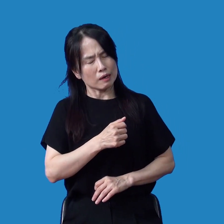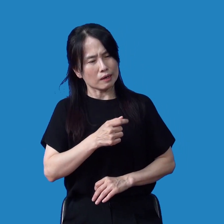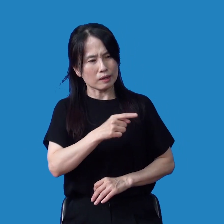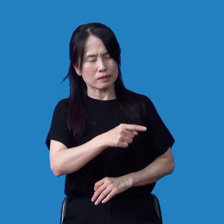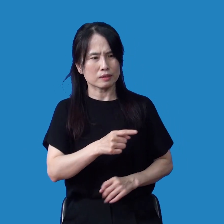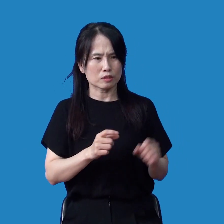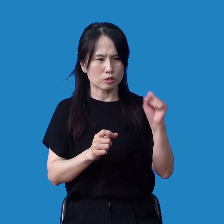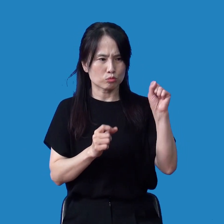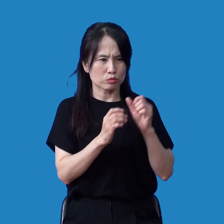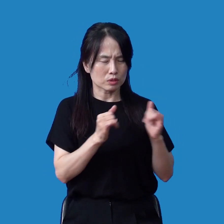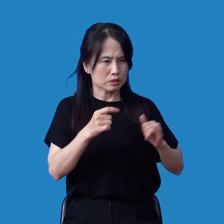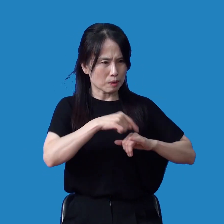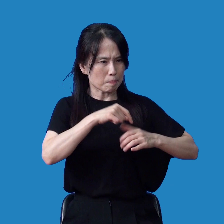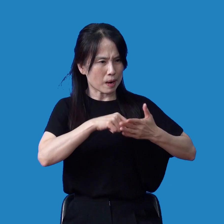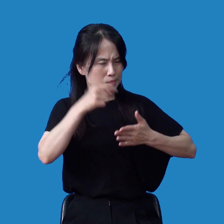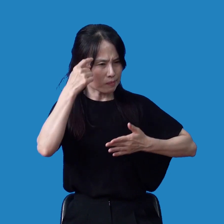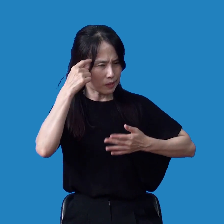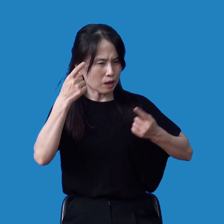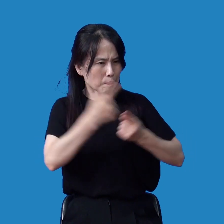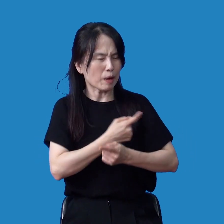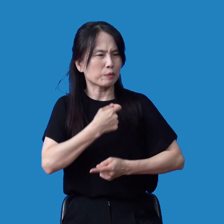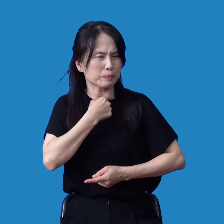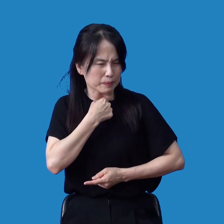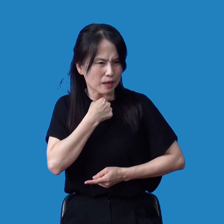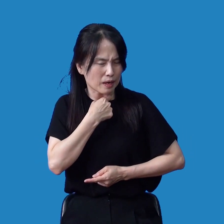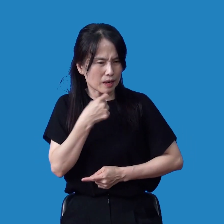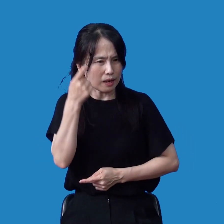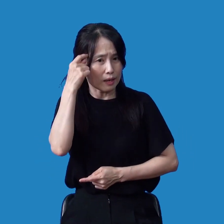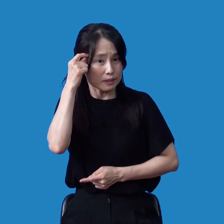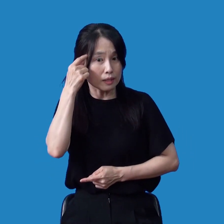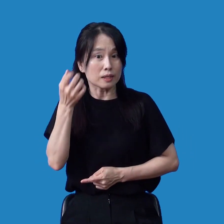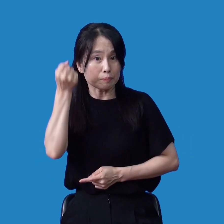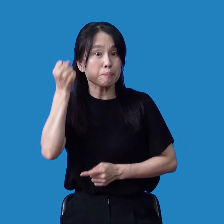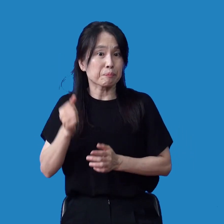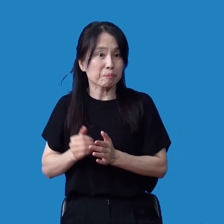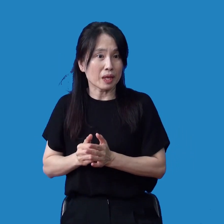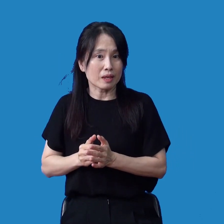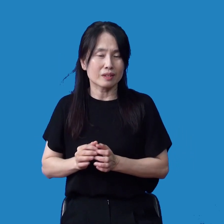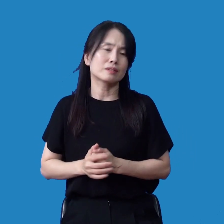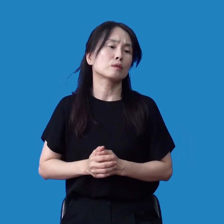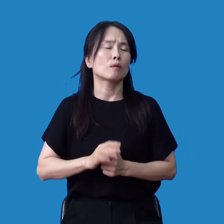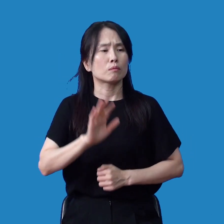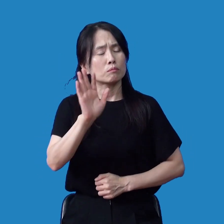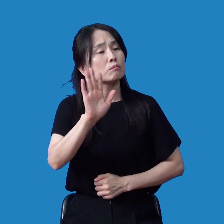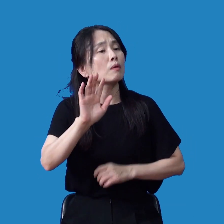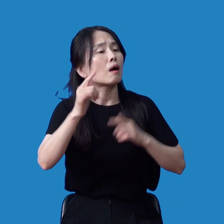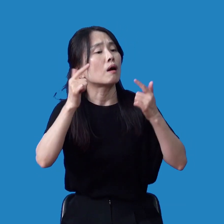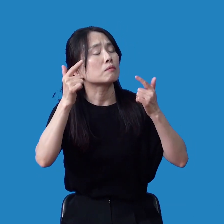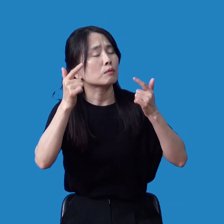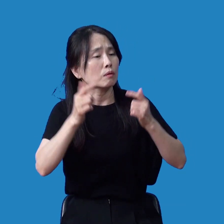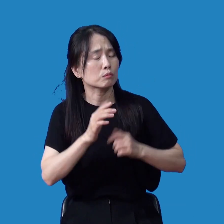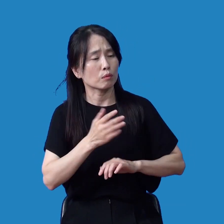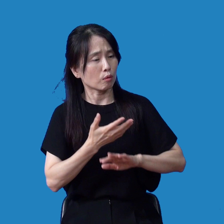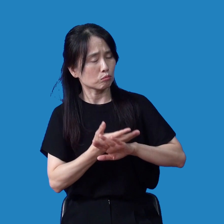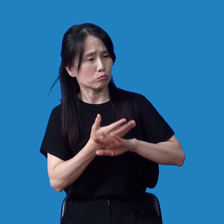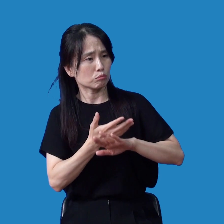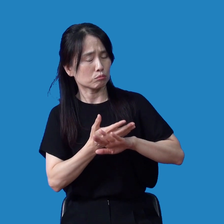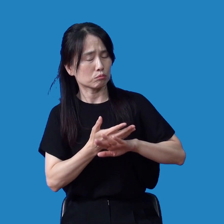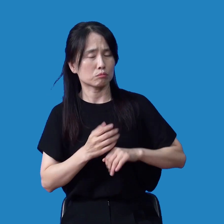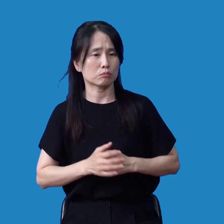의식을 좀 바꿔야 되겠다 하는 생각이 그 순간에 들었습니다. 그래서 아니요, 그렇지